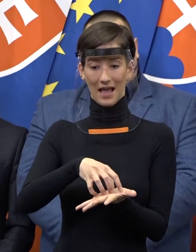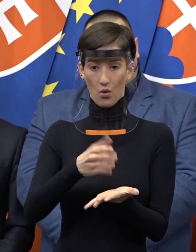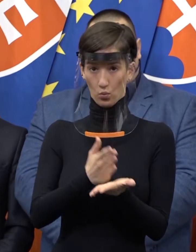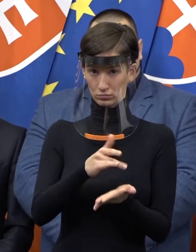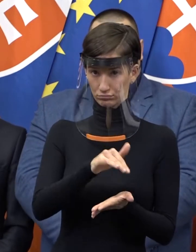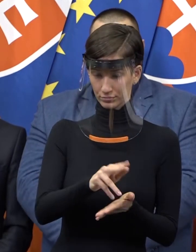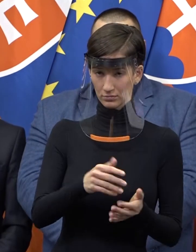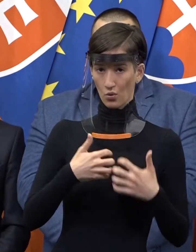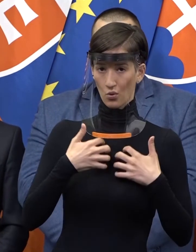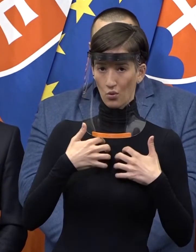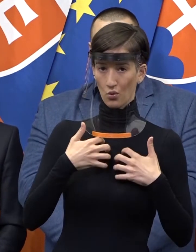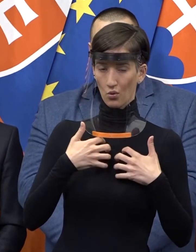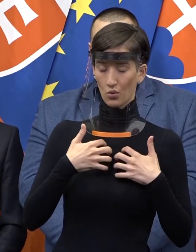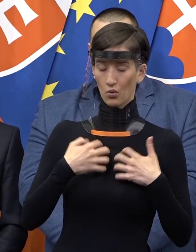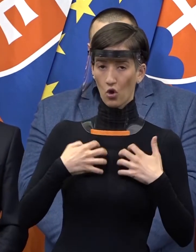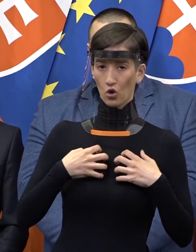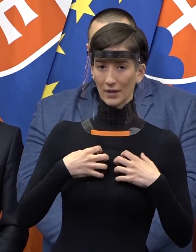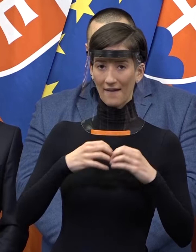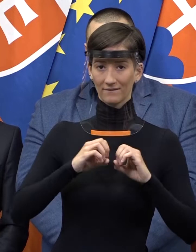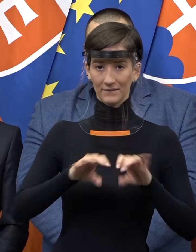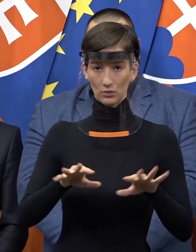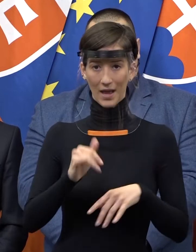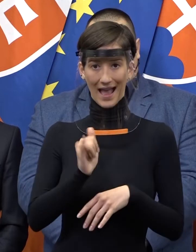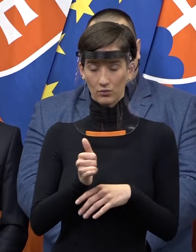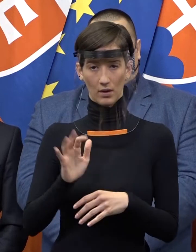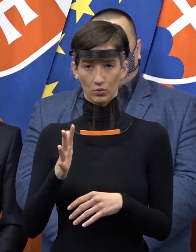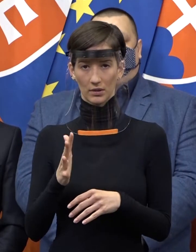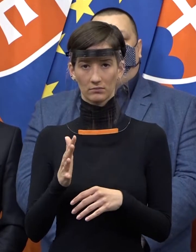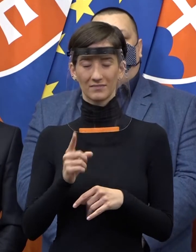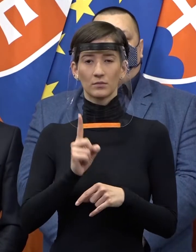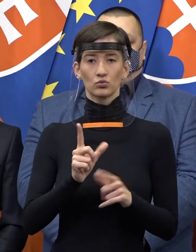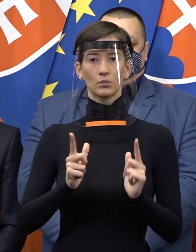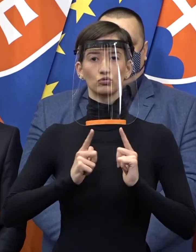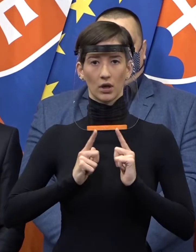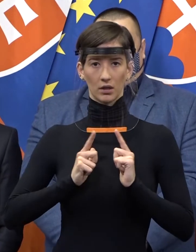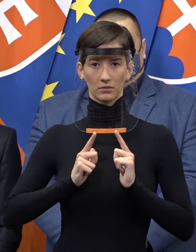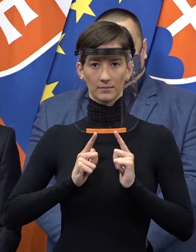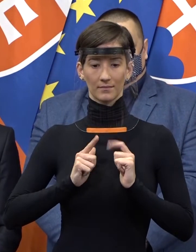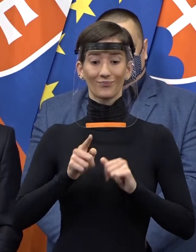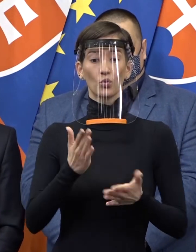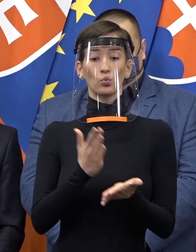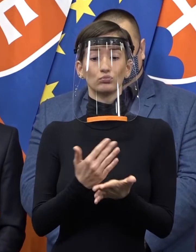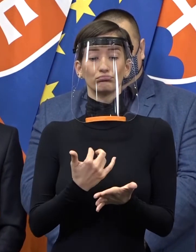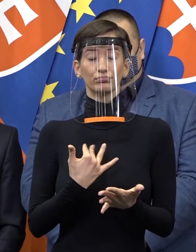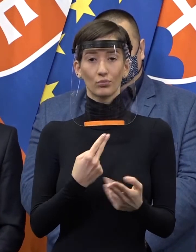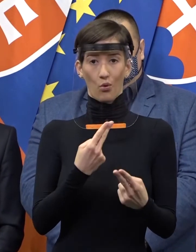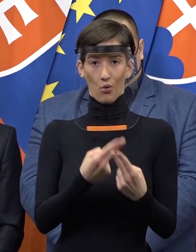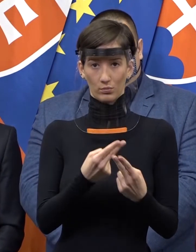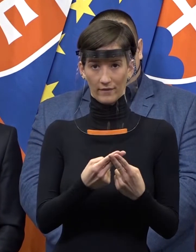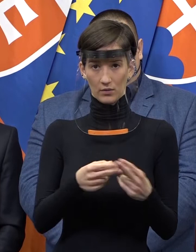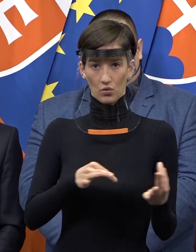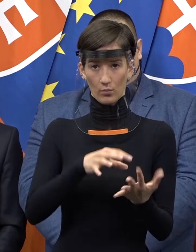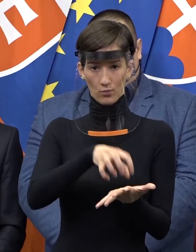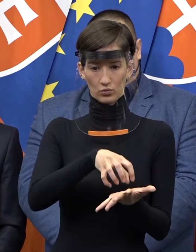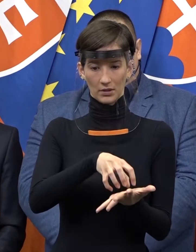nesplanulo. Dokedy my nebudeme poznať minimálne túto odpoveď v tých osadách, dovtedy my nemôžeme dovoliť si urobiť ani len najmenšiu